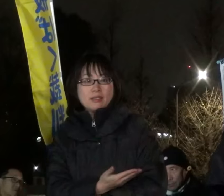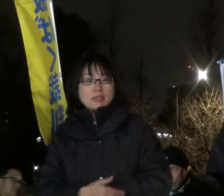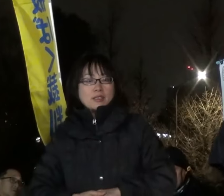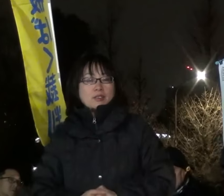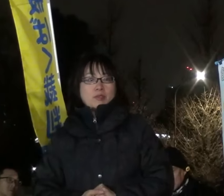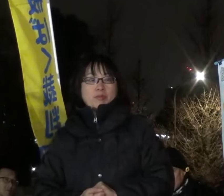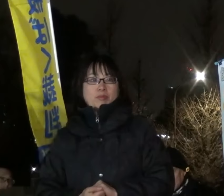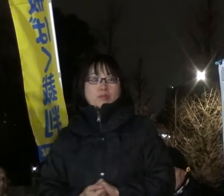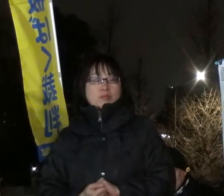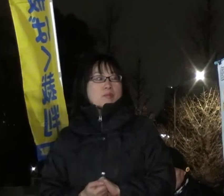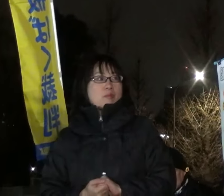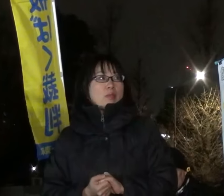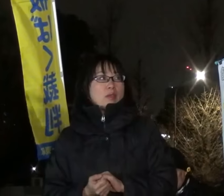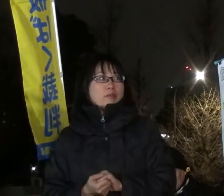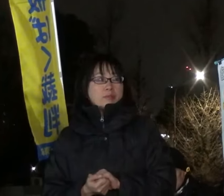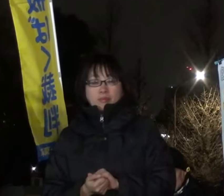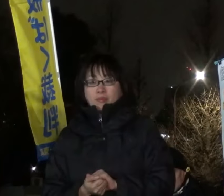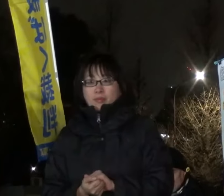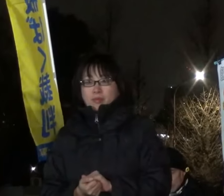どうも、